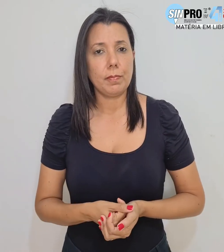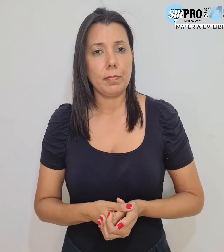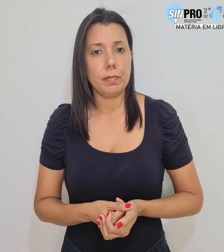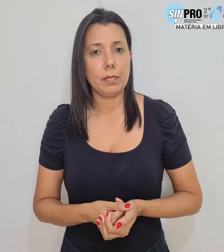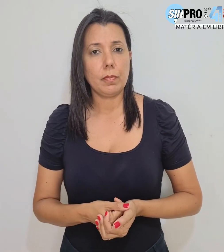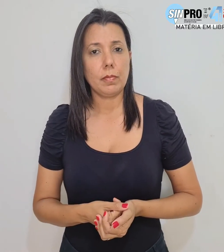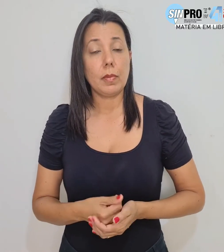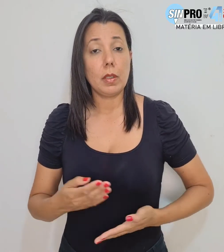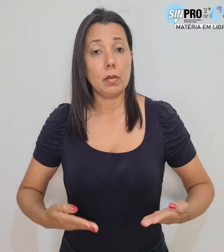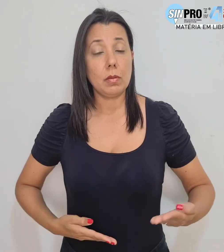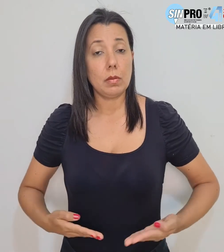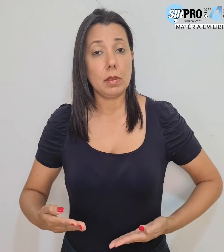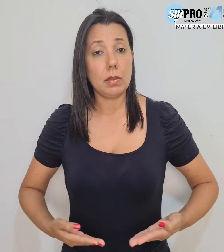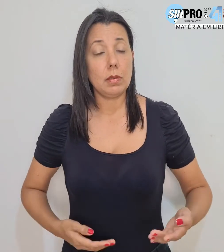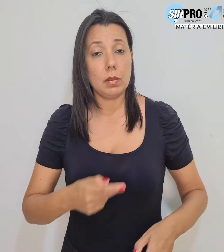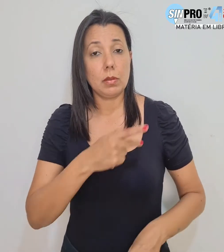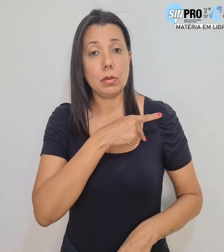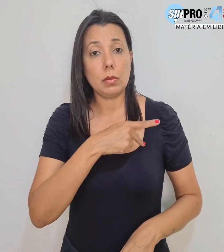no serviço público,